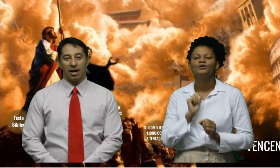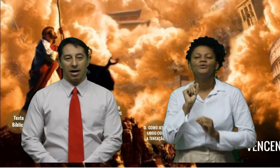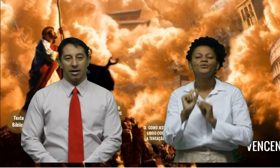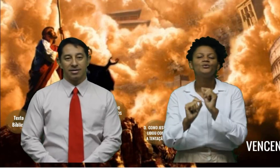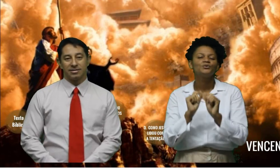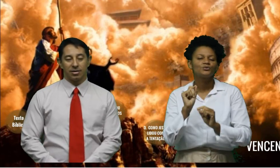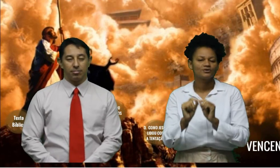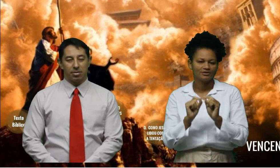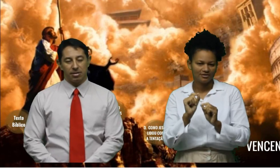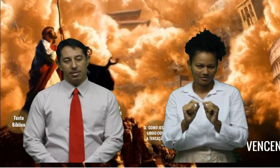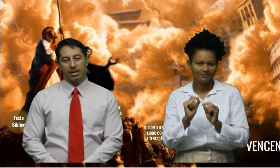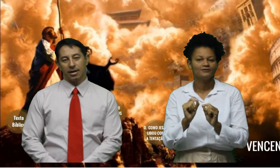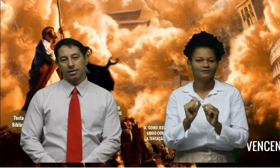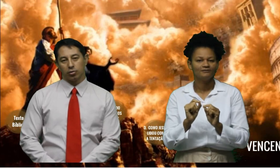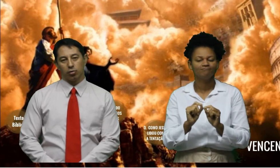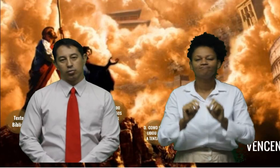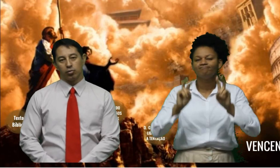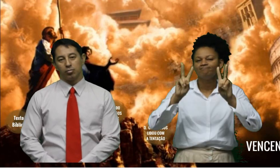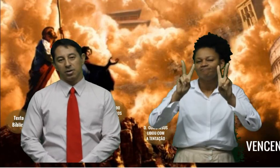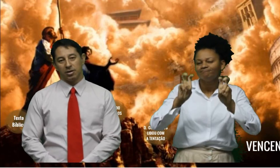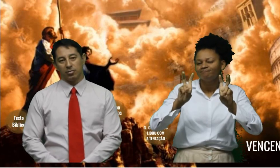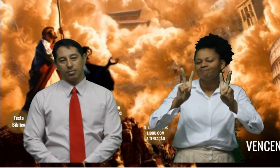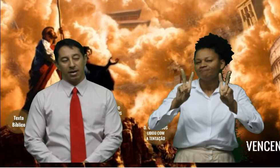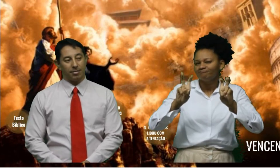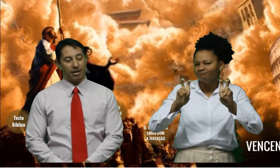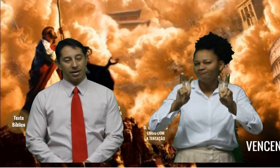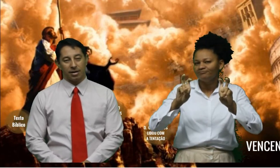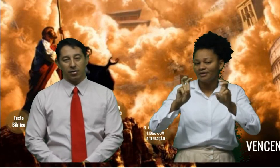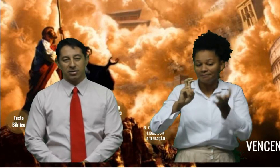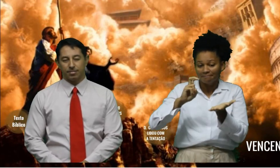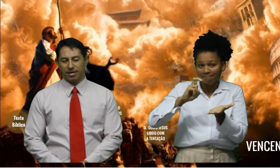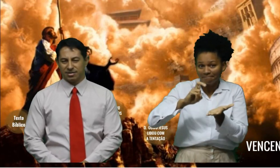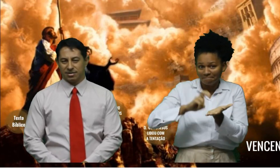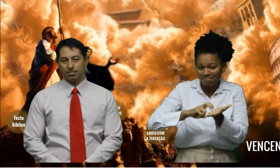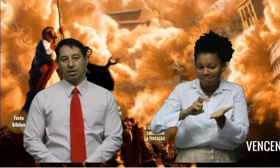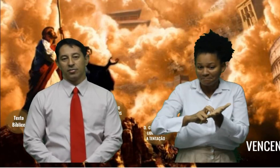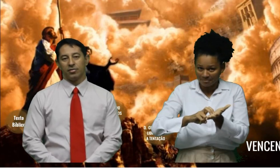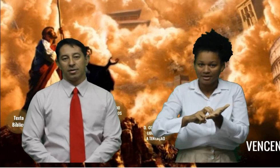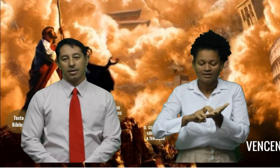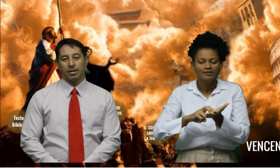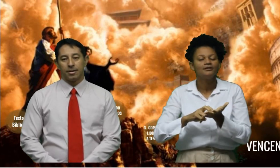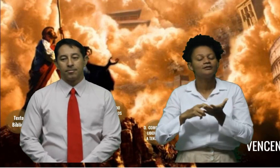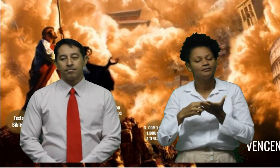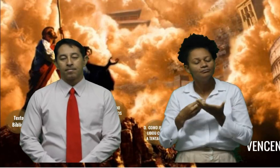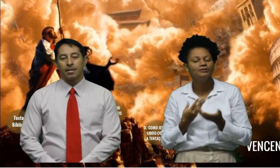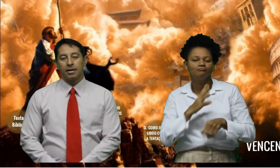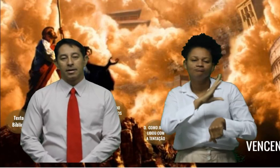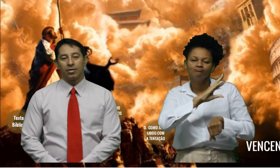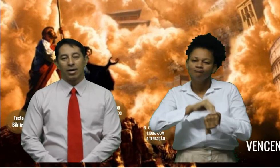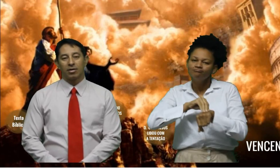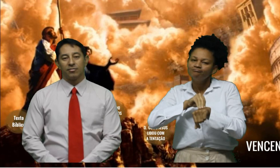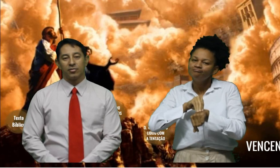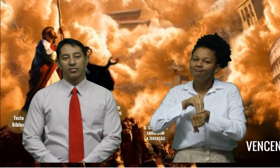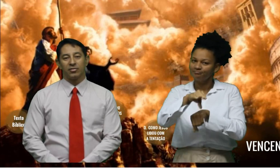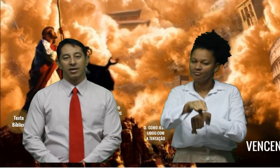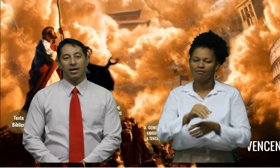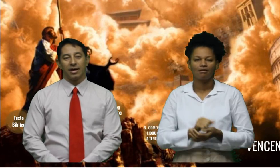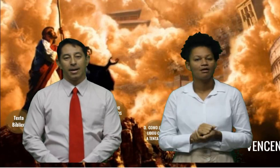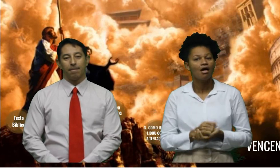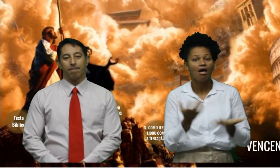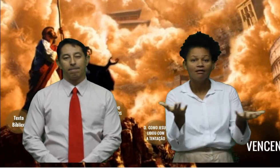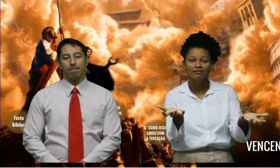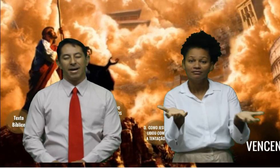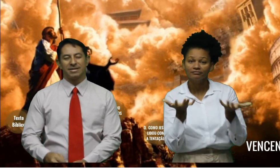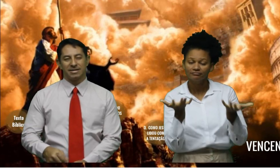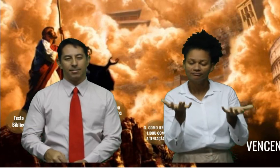subsídio da lição bíblica, todo domingo pela manhã que nós participamos. E eu quero que